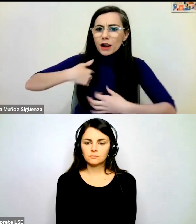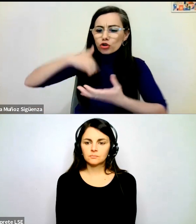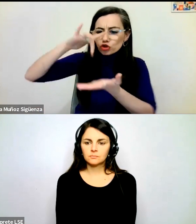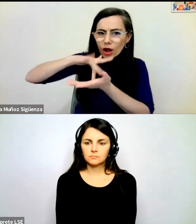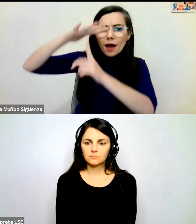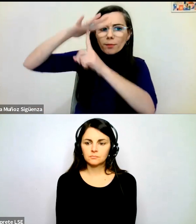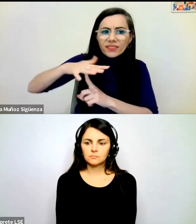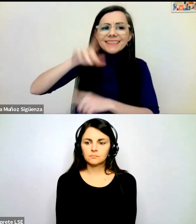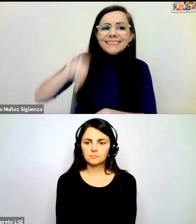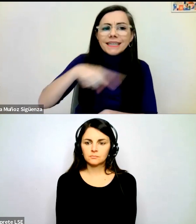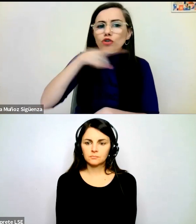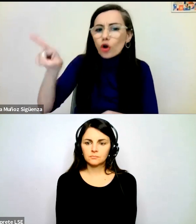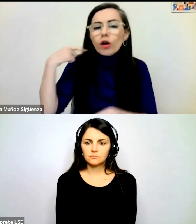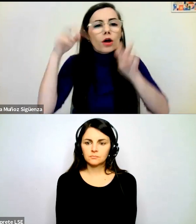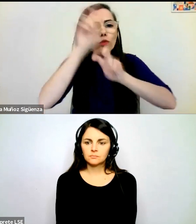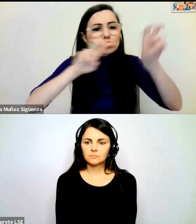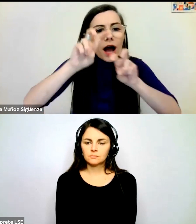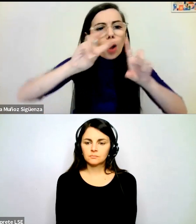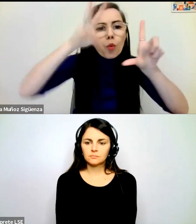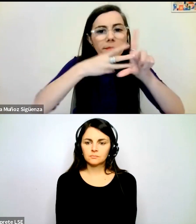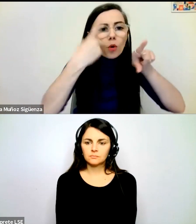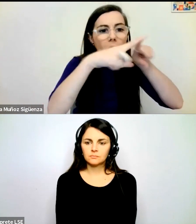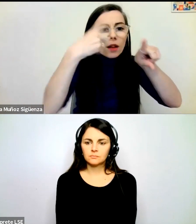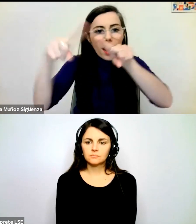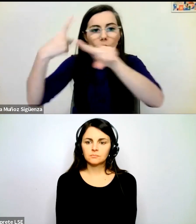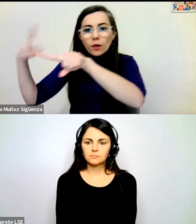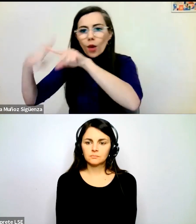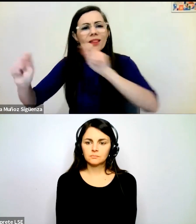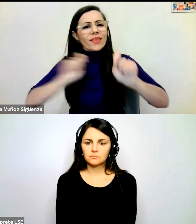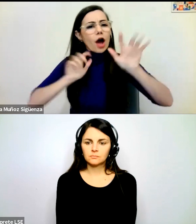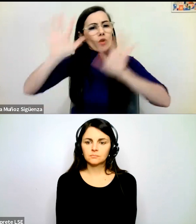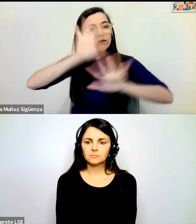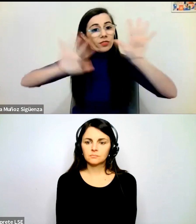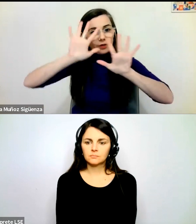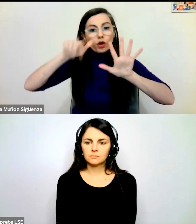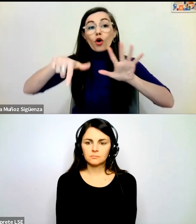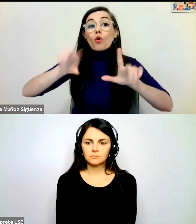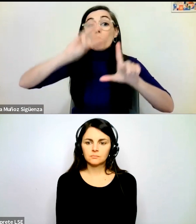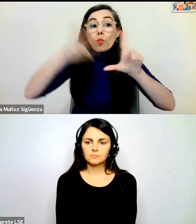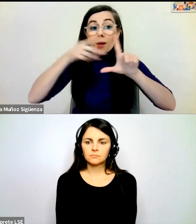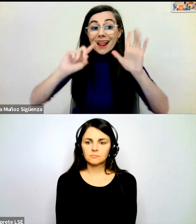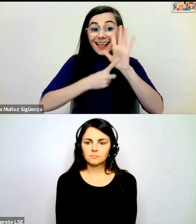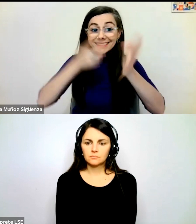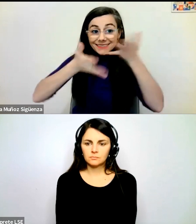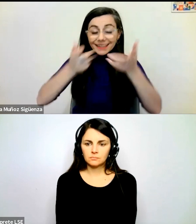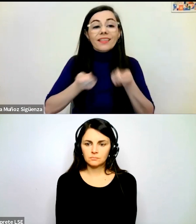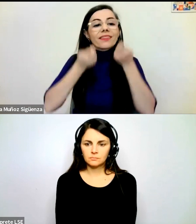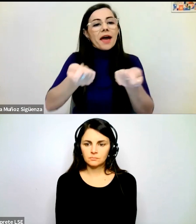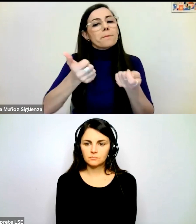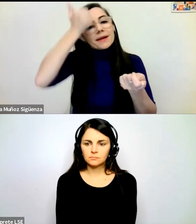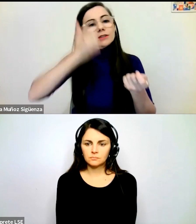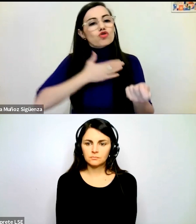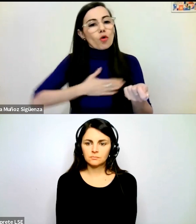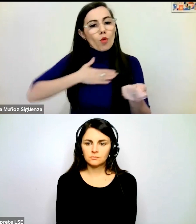de discriminación o situaciones en las cuales dudamos si estamos viviendo una discriminación. Cuando buscamos información en las